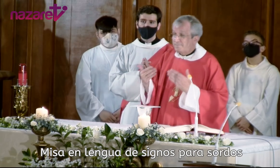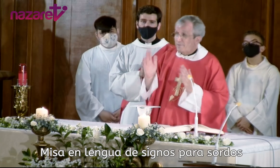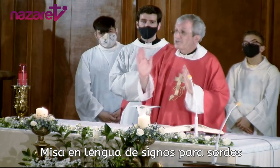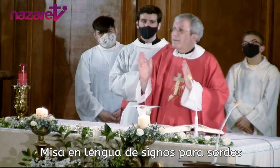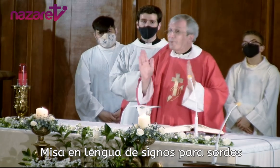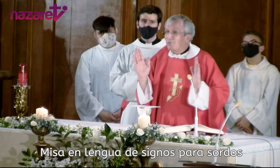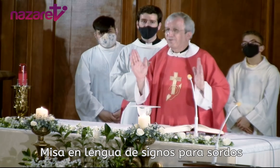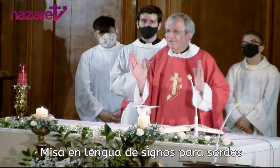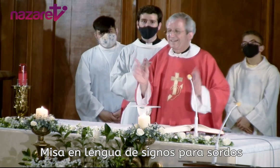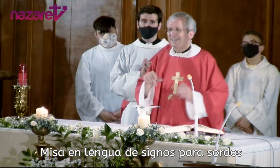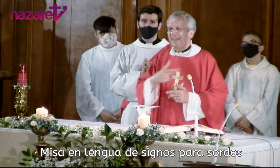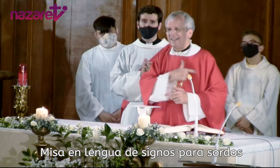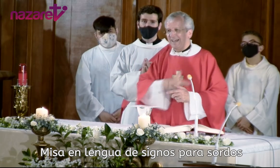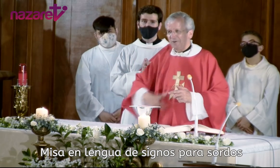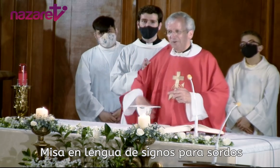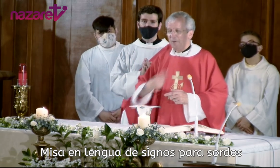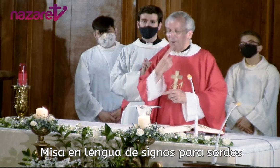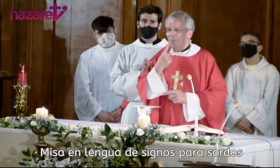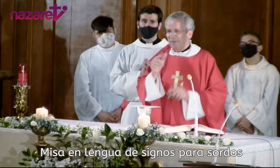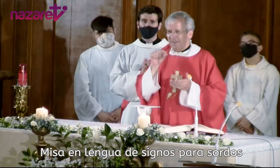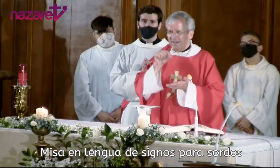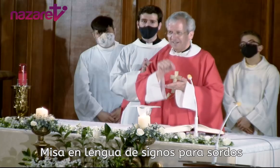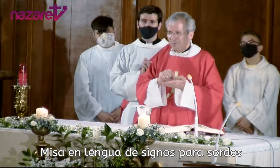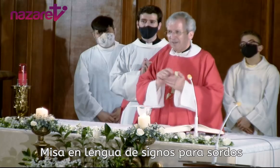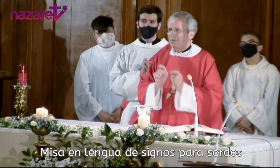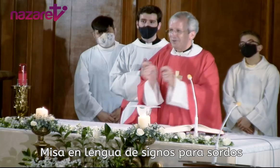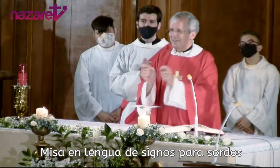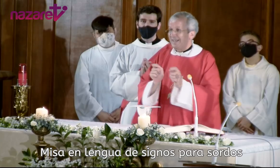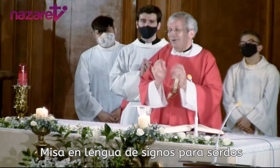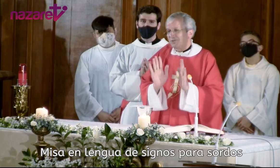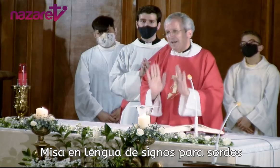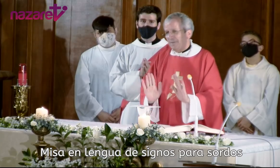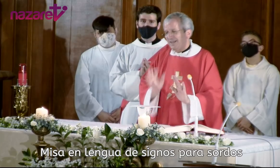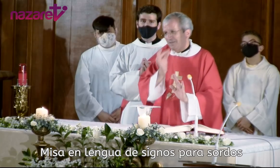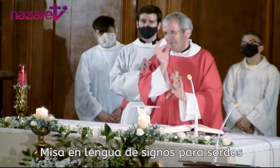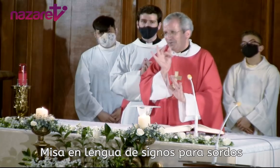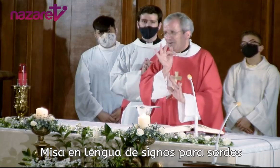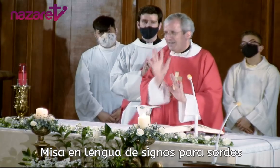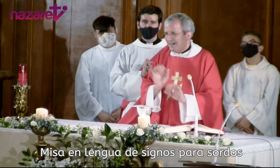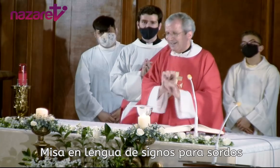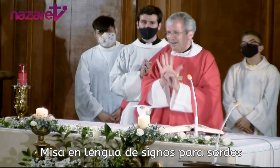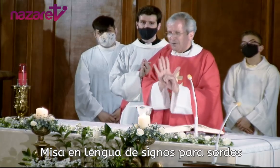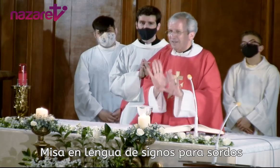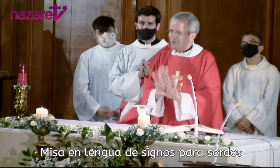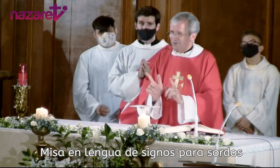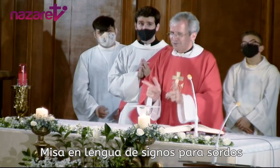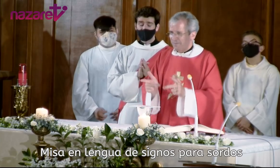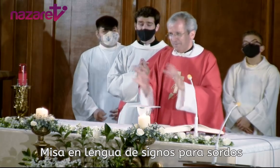Esperemos que pronto el diácono pueda decir en ese momento, daos la paz, pero todavía el COVID no nos lo permite,